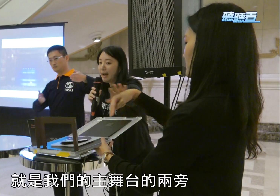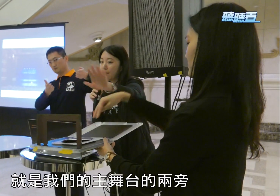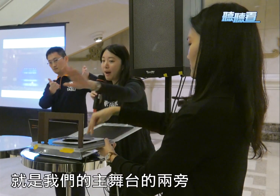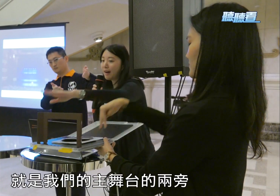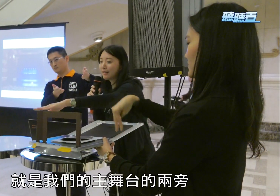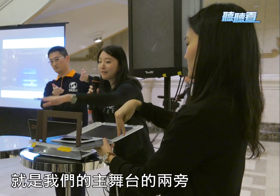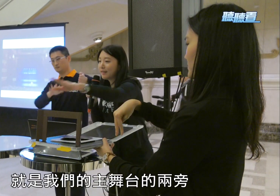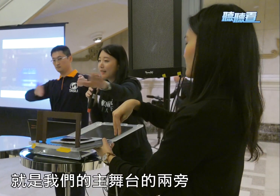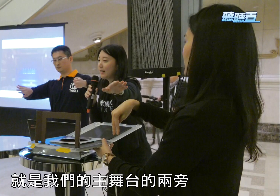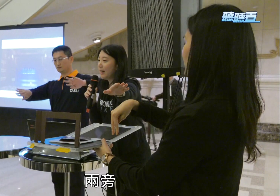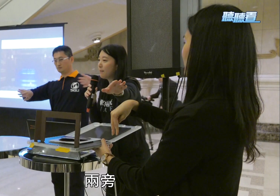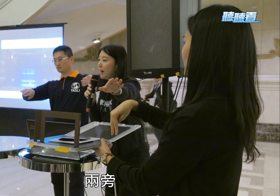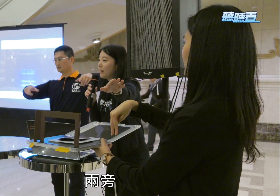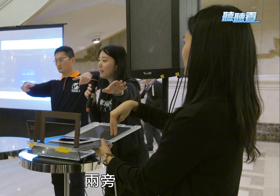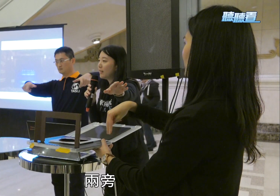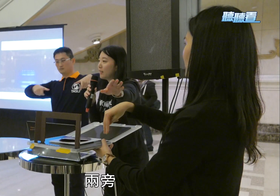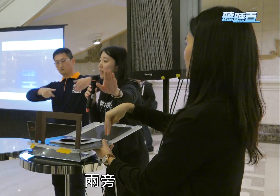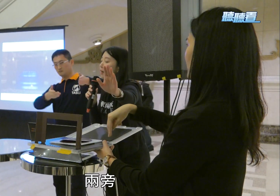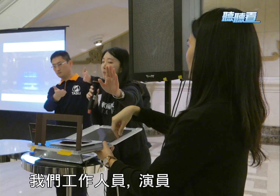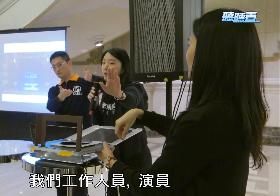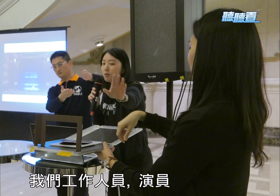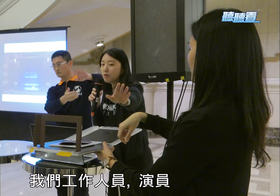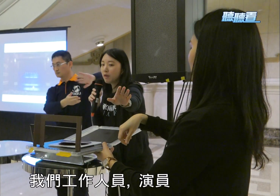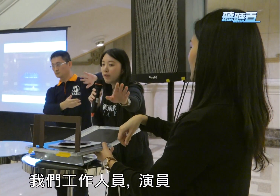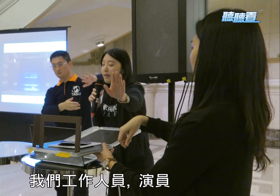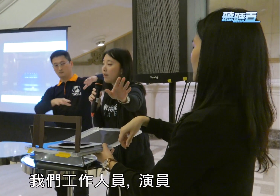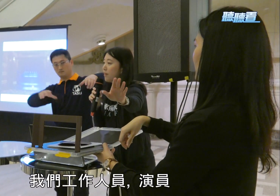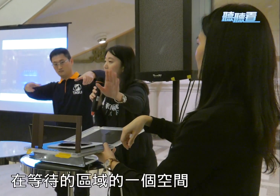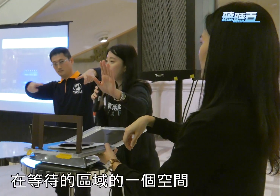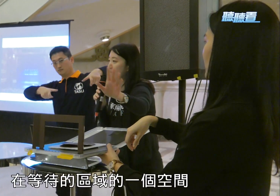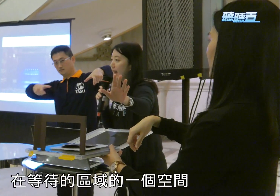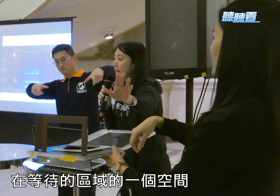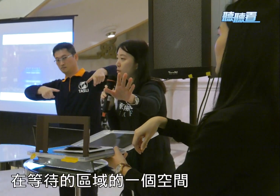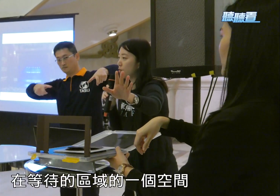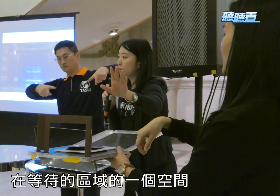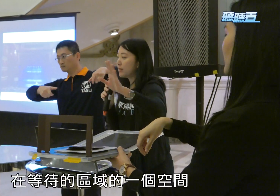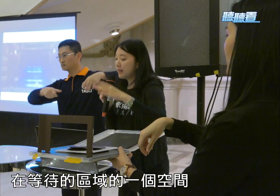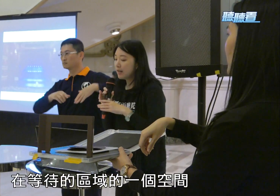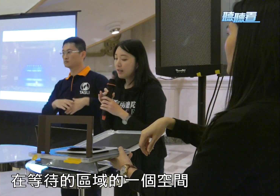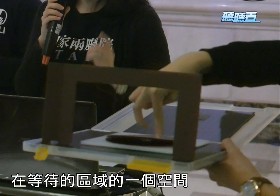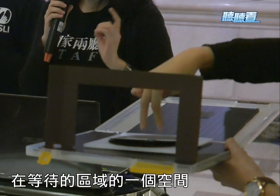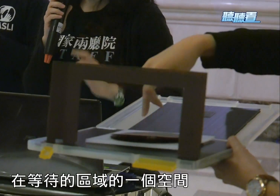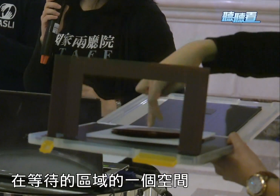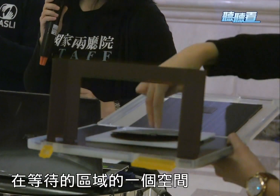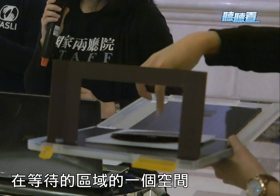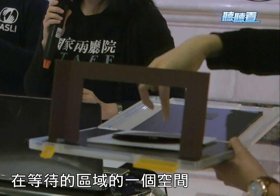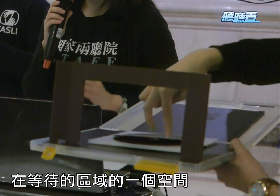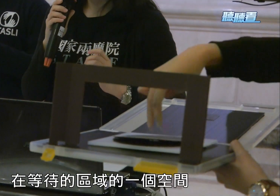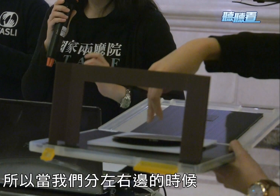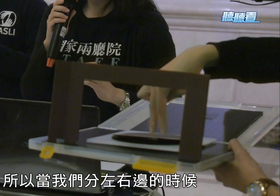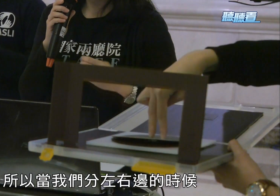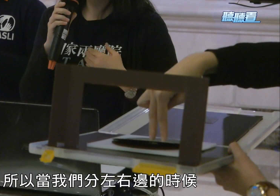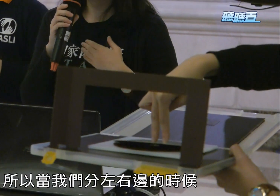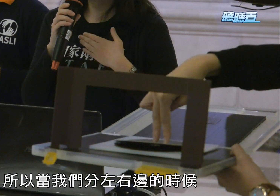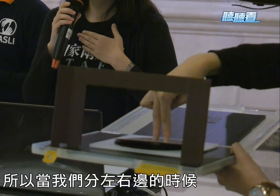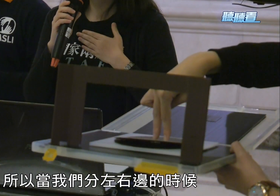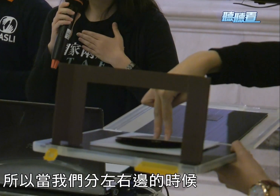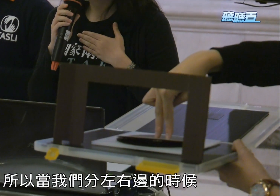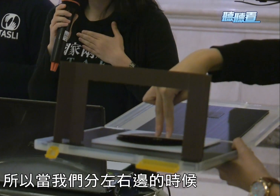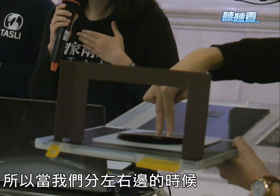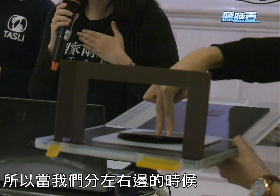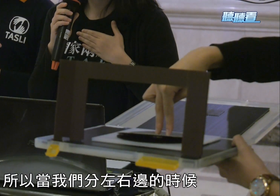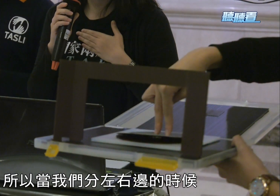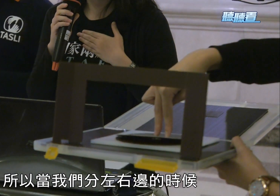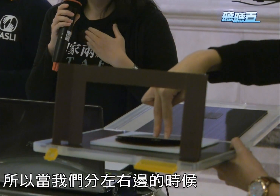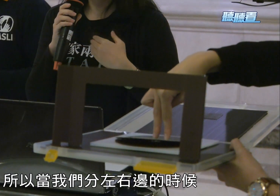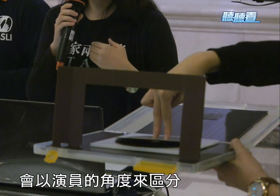的两旁，我们工作人员演员在等待的区域的一个空间。所以，当我们分左